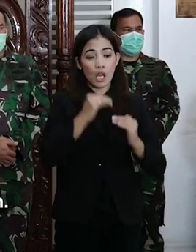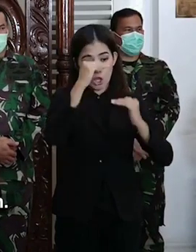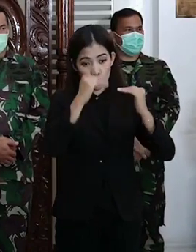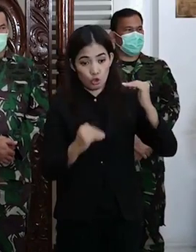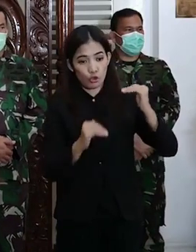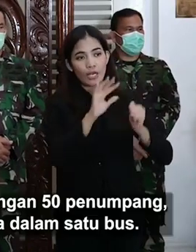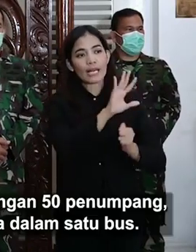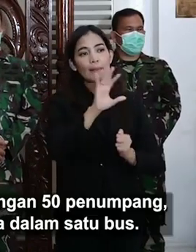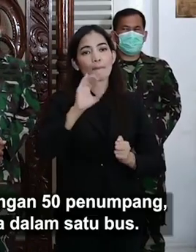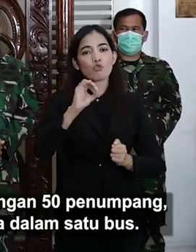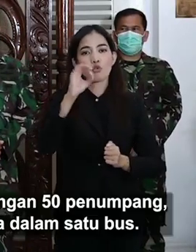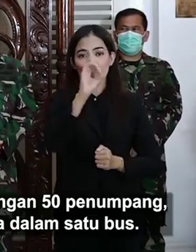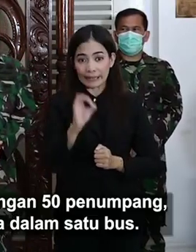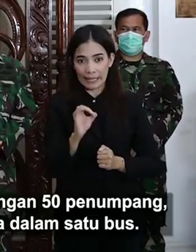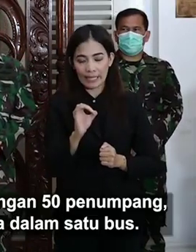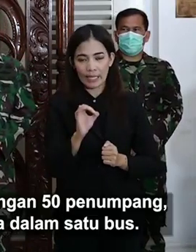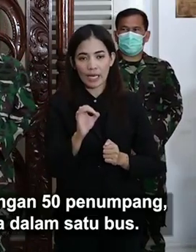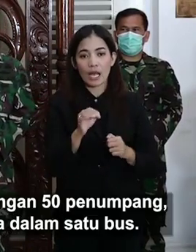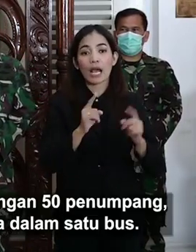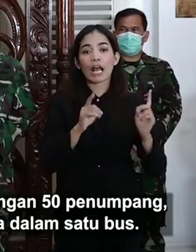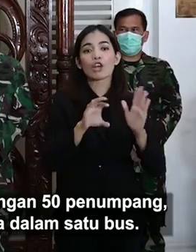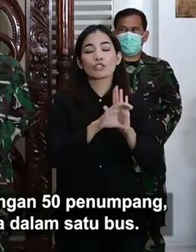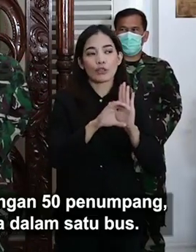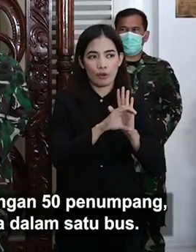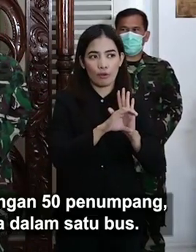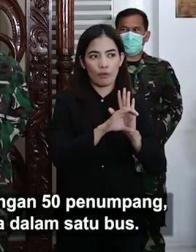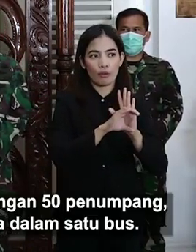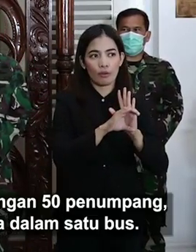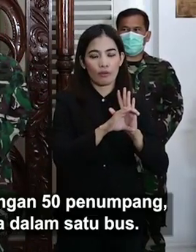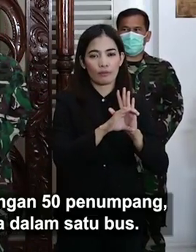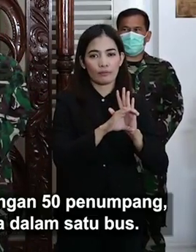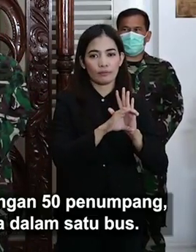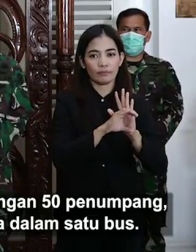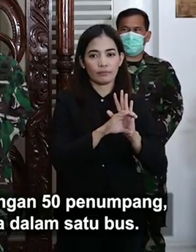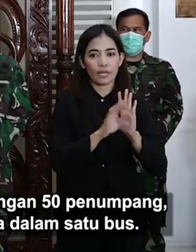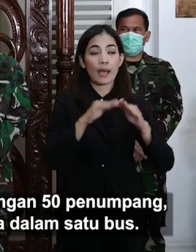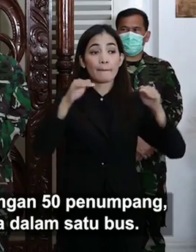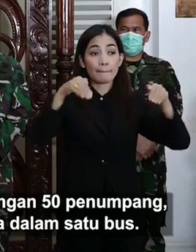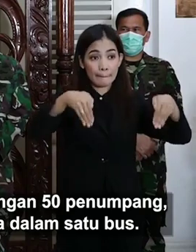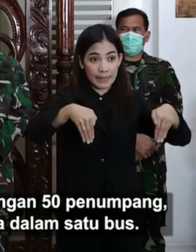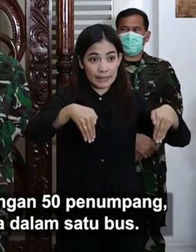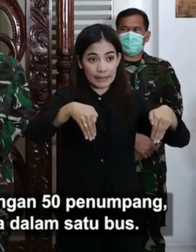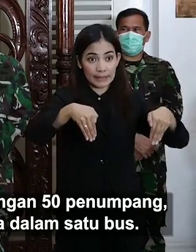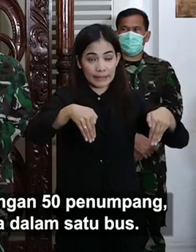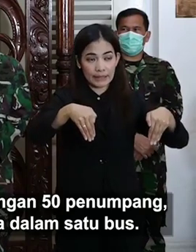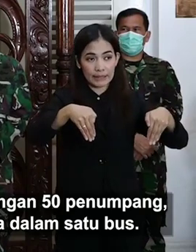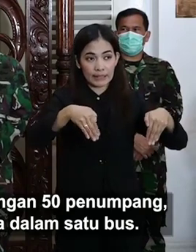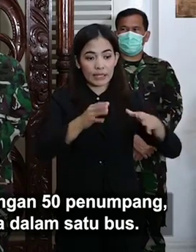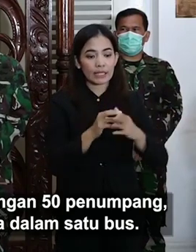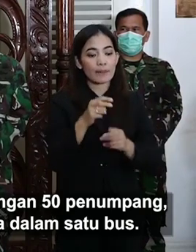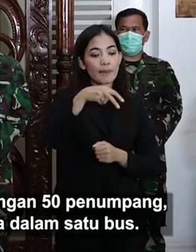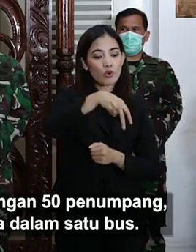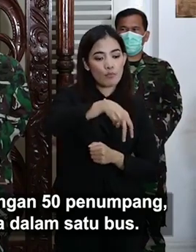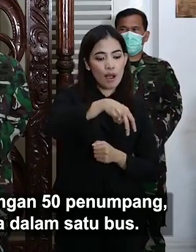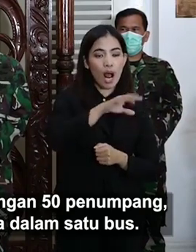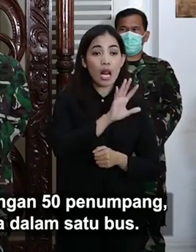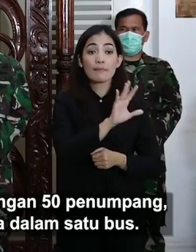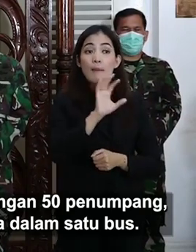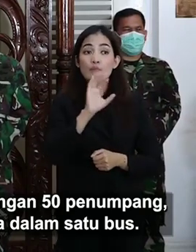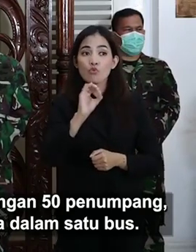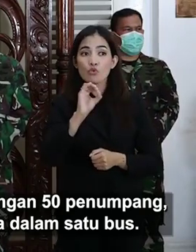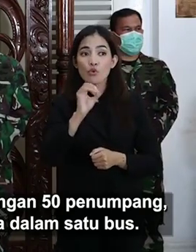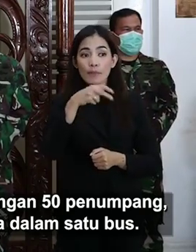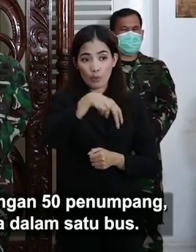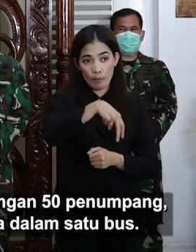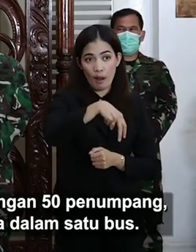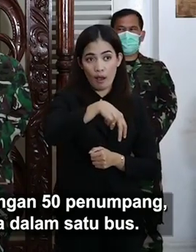50%. Jadi kalau misalnya sebuah bis itu bisa diisi dengan 50